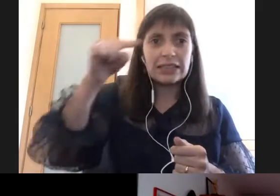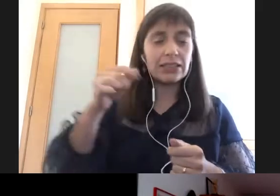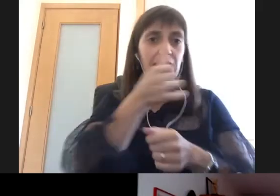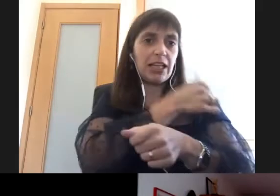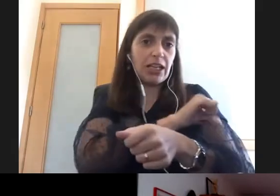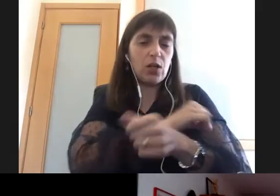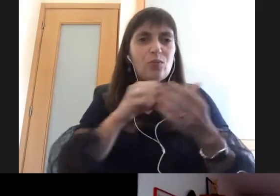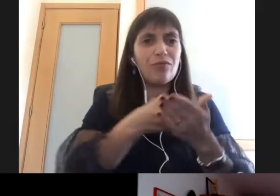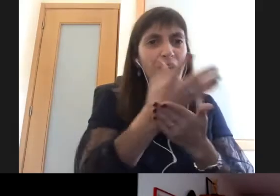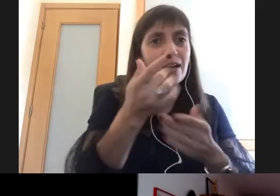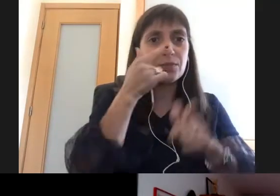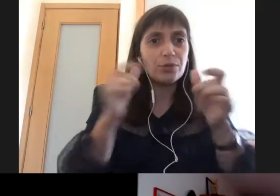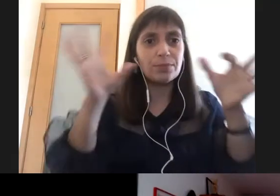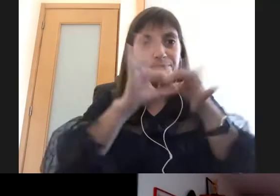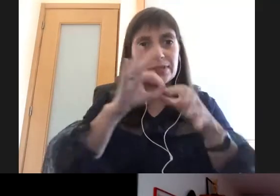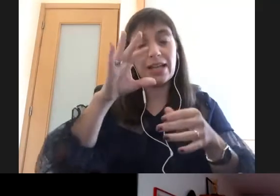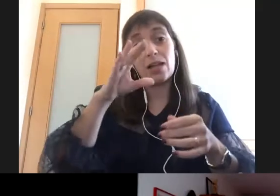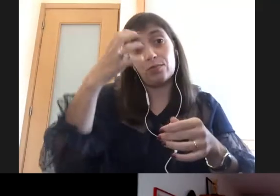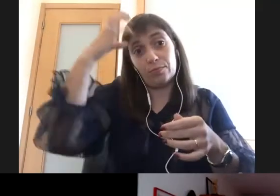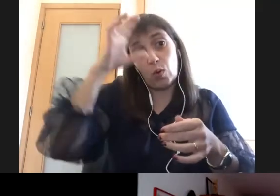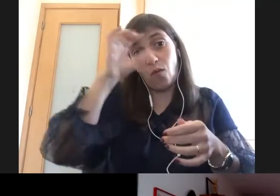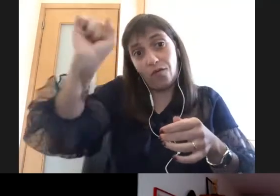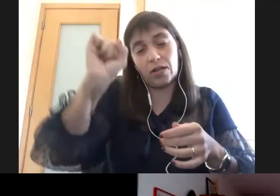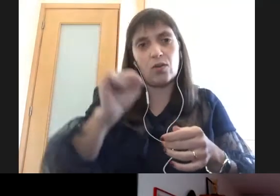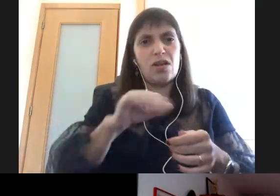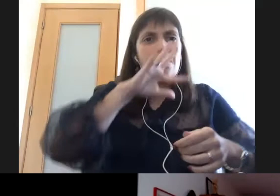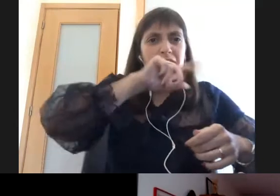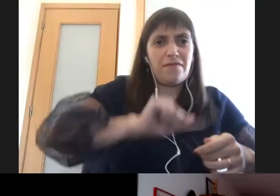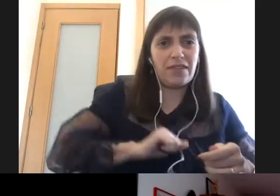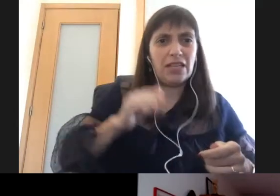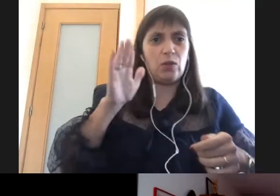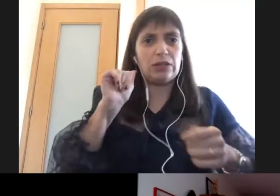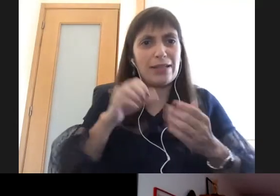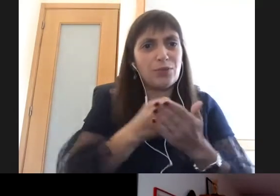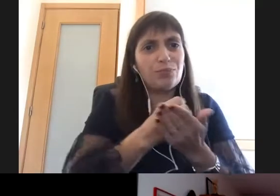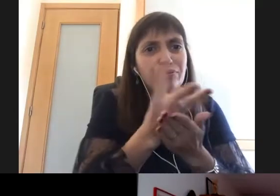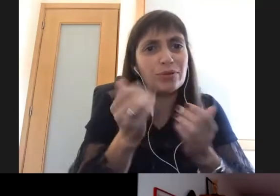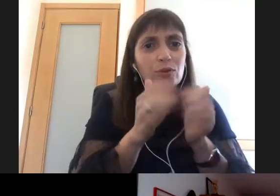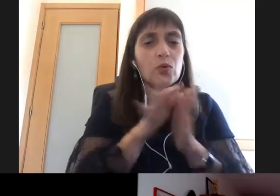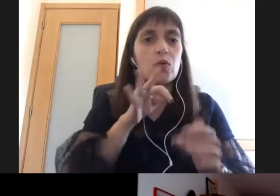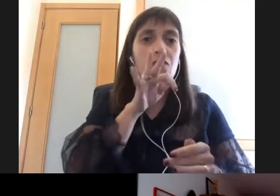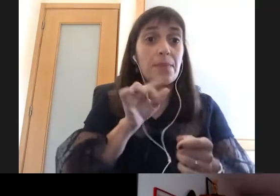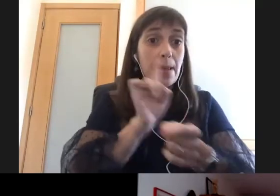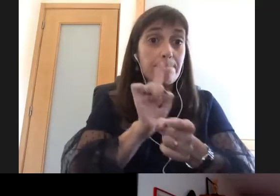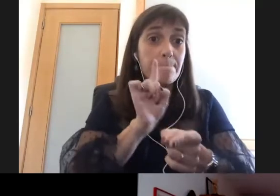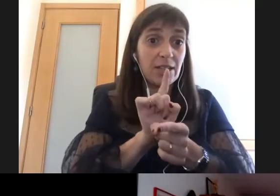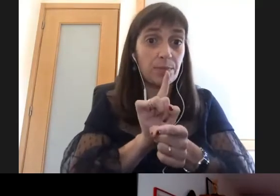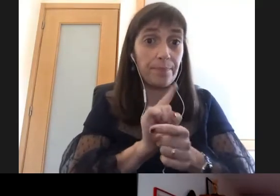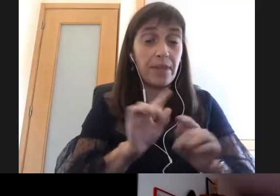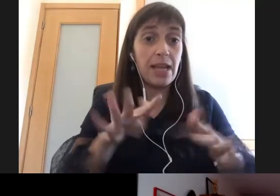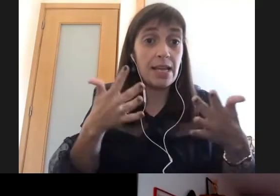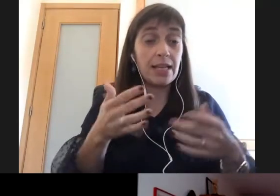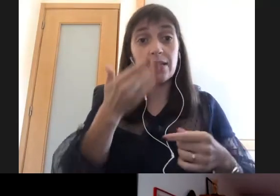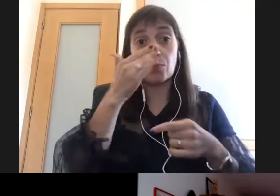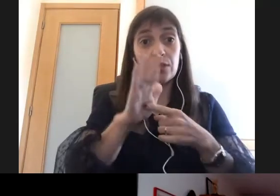filhos, netos, bisnetos, que eram todos dessa família. E Salvador,